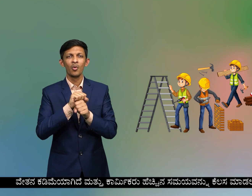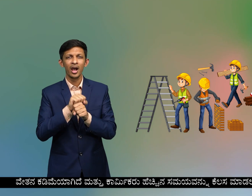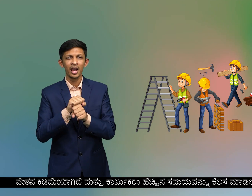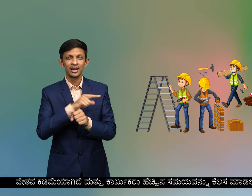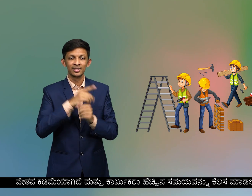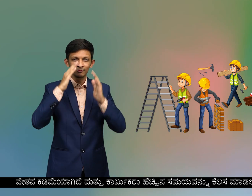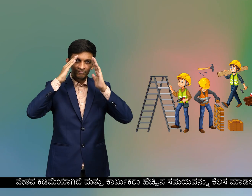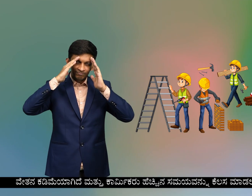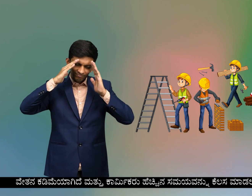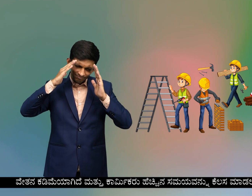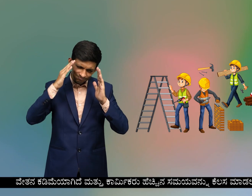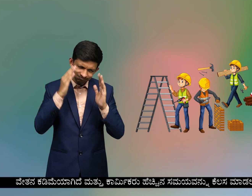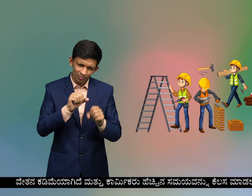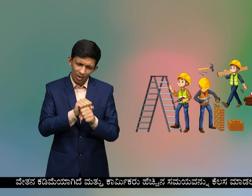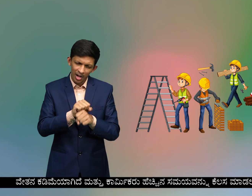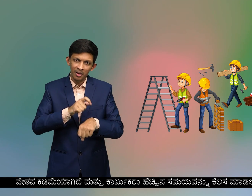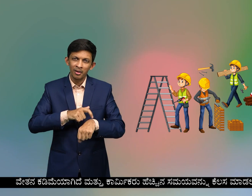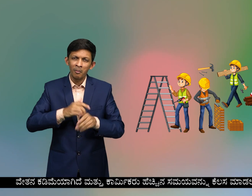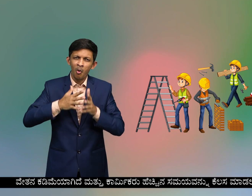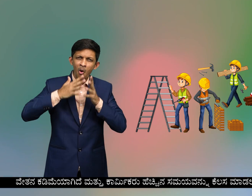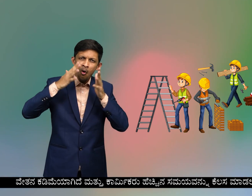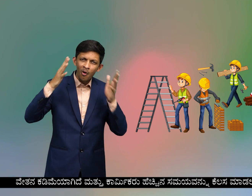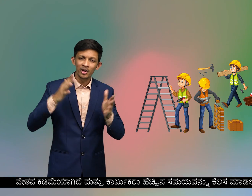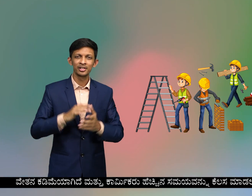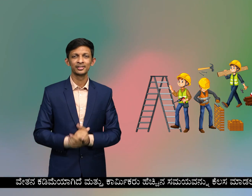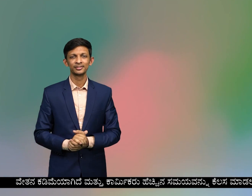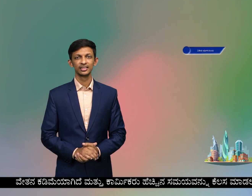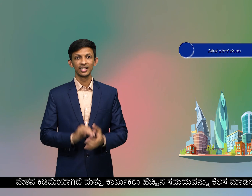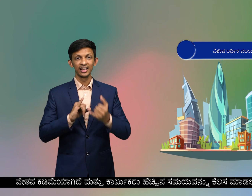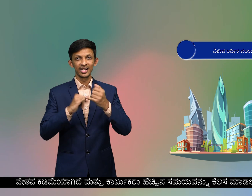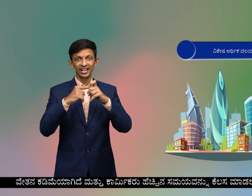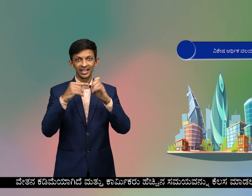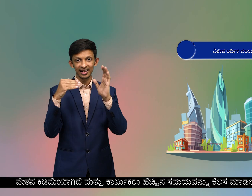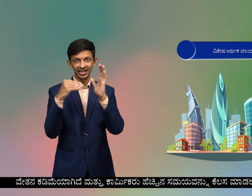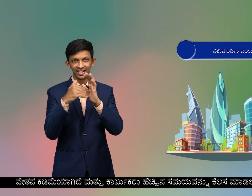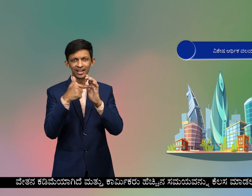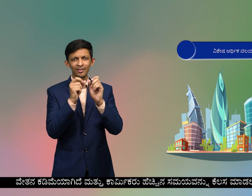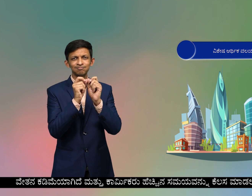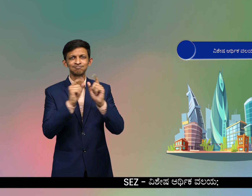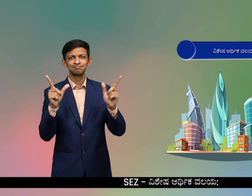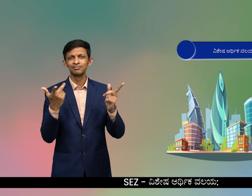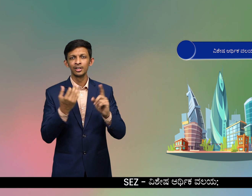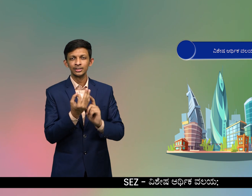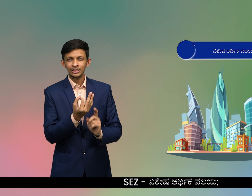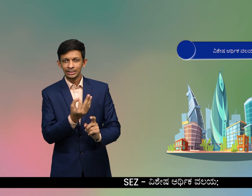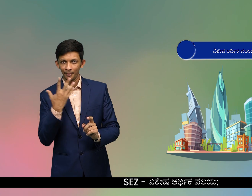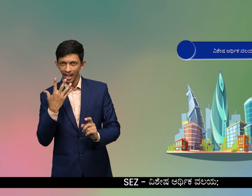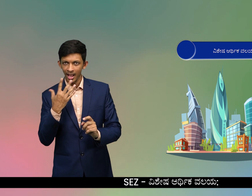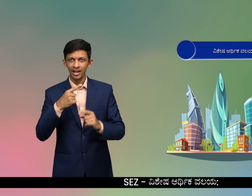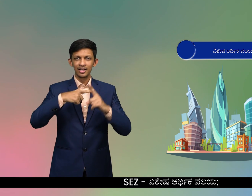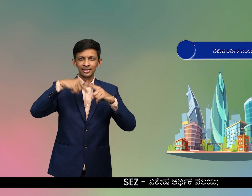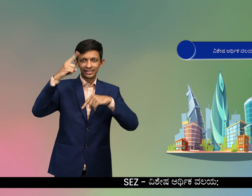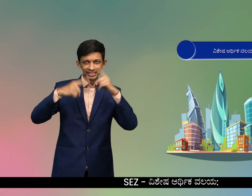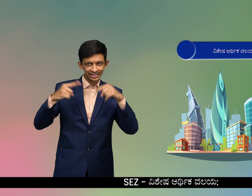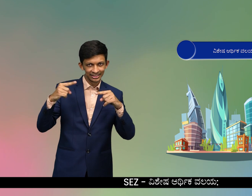ವೇತನ ಕಡಿಮೆಯಾಗಿದ್ದೇ ಹಾಗೆ ಮತ್ತು ಕಾರ್ಮಿಕರು ಹೆಚ್ಚಿನ ಸಮಯವನ್ನು ಕೆಲಸ ಮಾಡಲು ಒತ್ತಾಯಿಸಲಾಗುತ್ತದೆ. ಎಸ್ಇಝೆಡ್ ವಿಶೇಷ